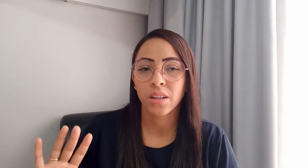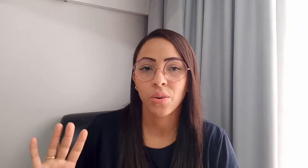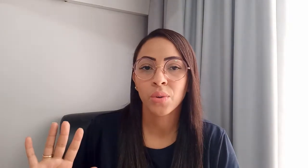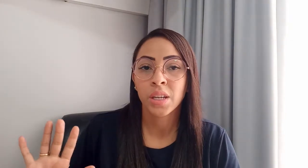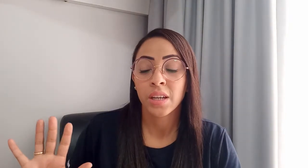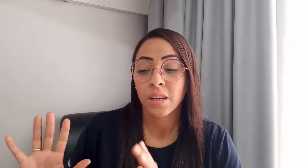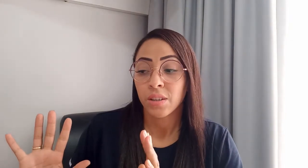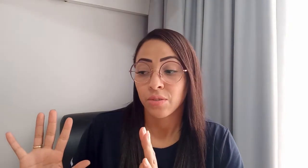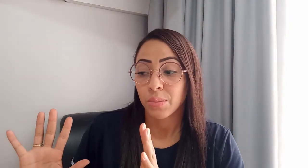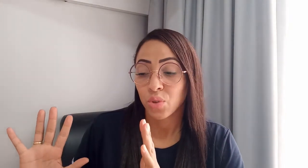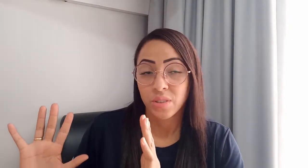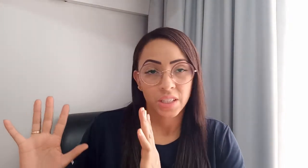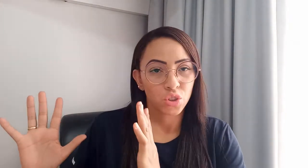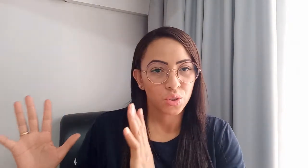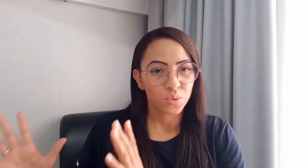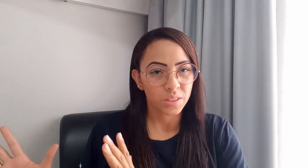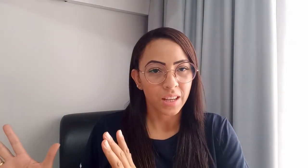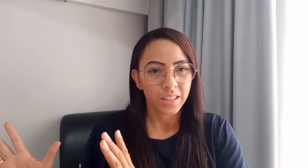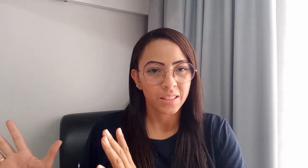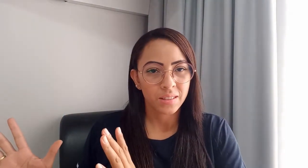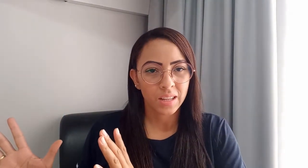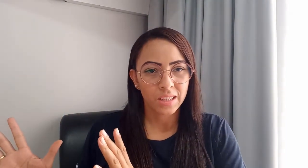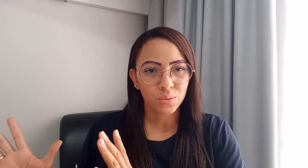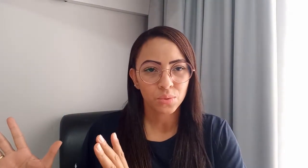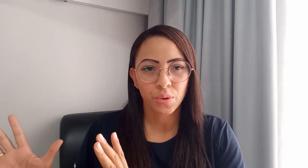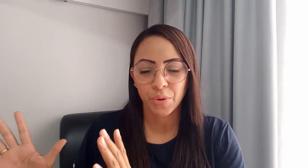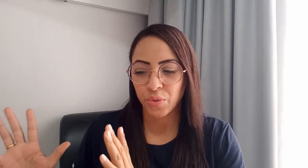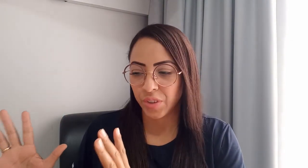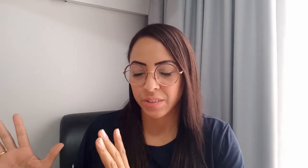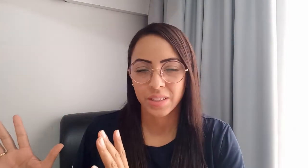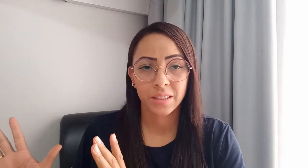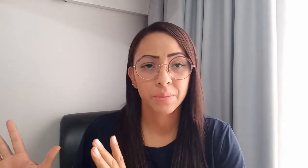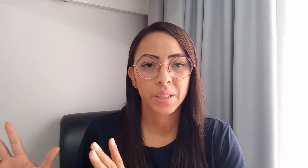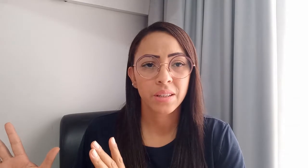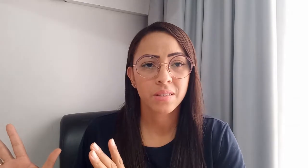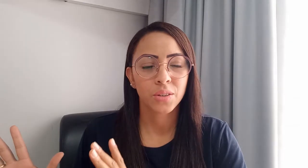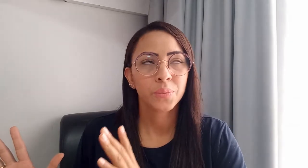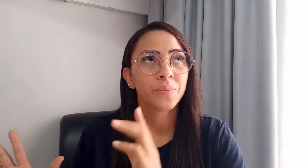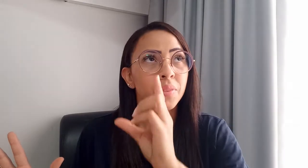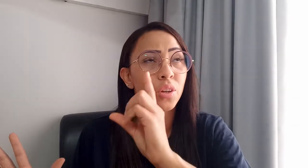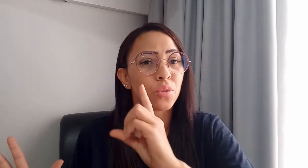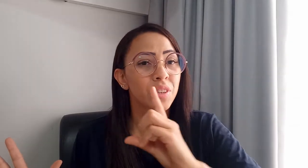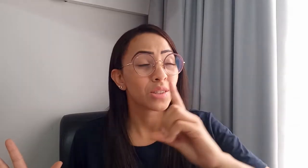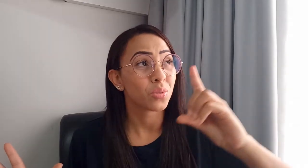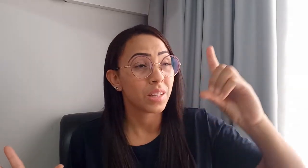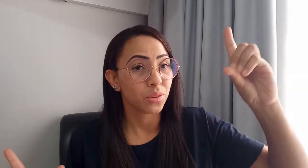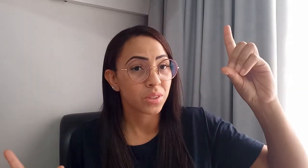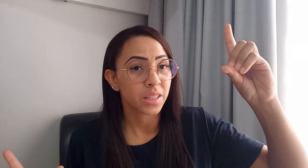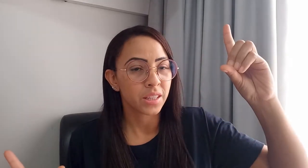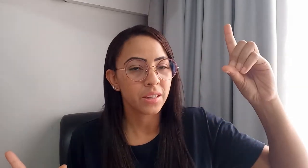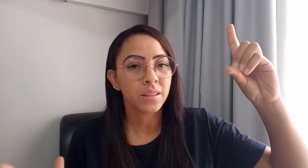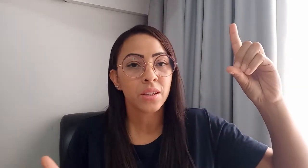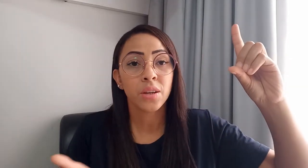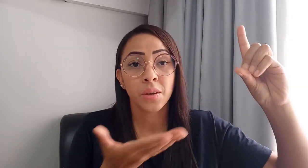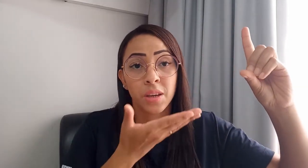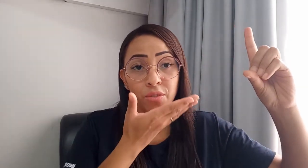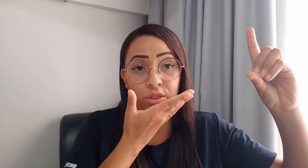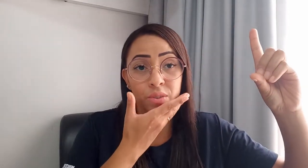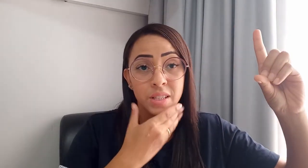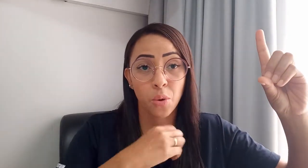Então, vamos dizer que Jesus está aqui desse lado, como eu fiz na interpretação. Então, eu fiz o Deus aqui, em vez de eu fazer o